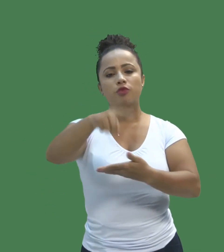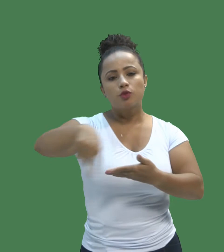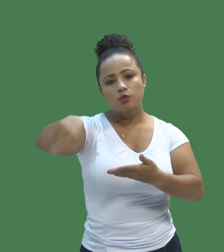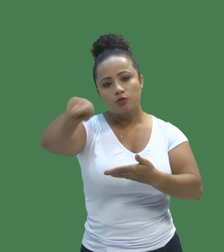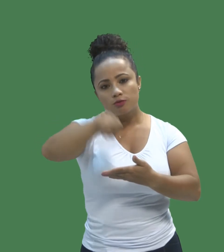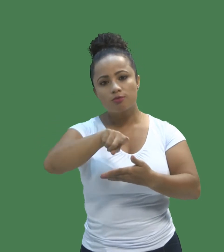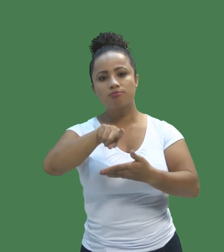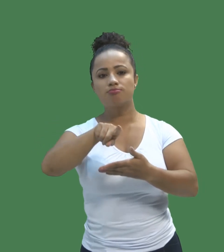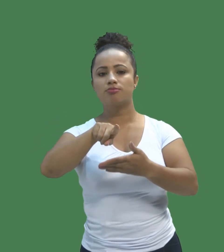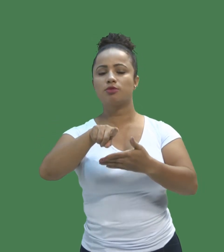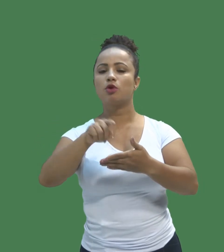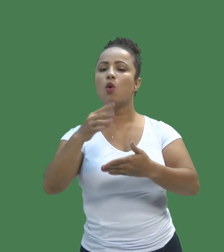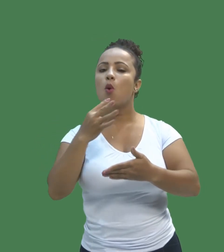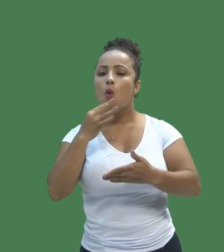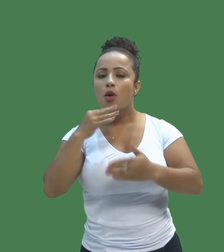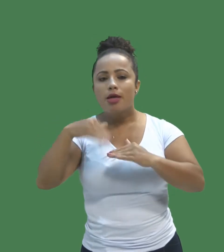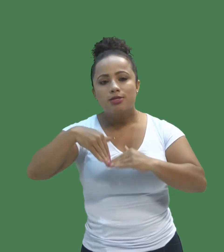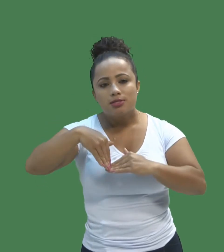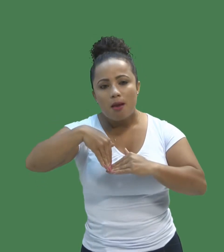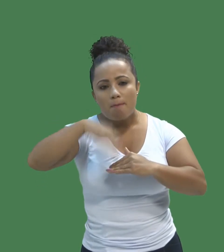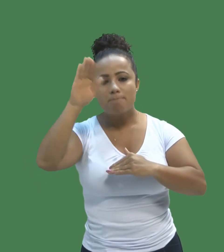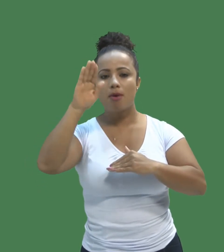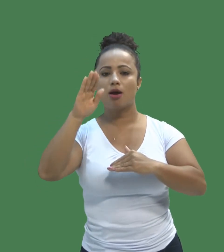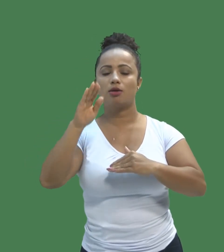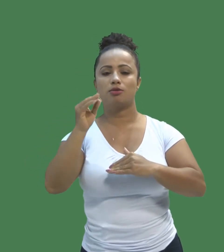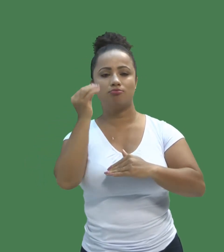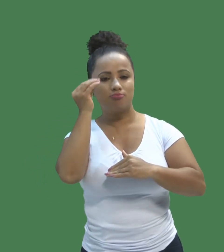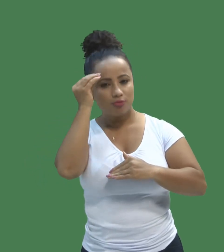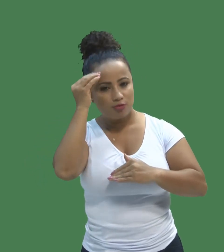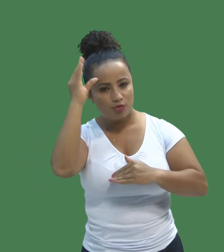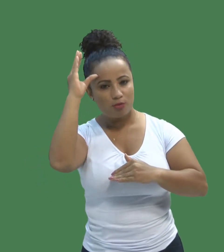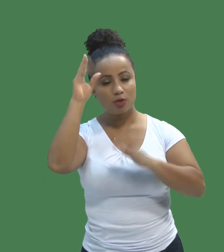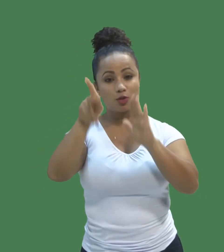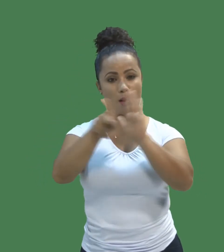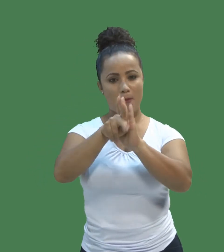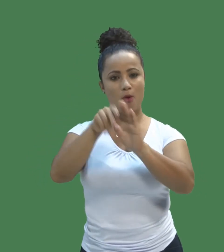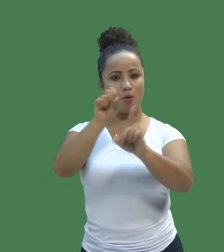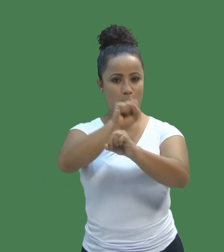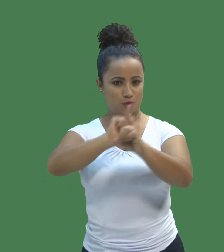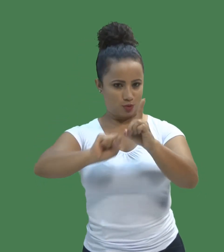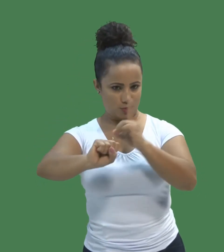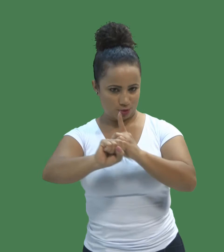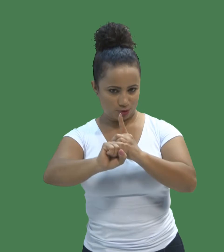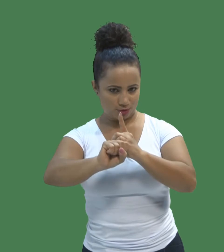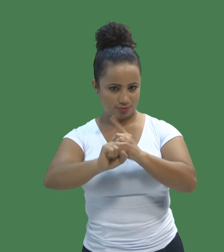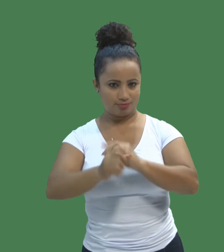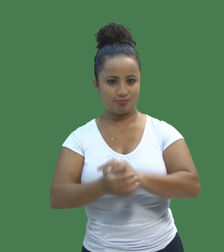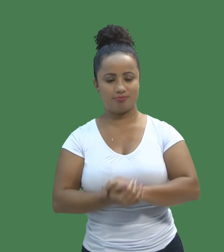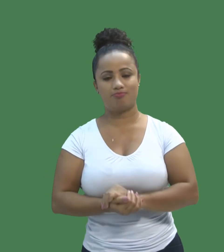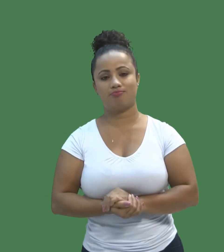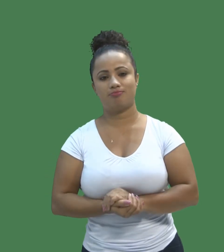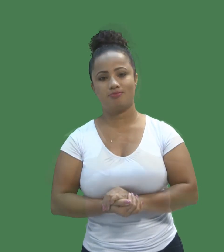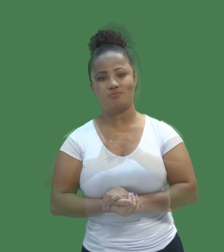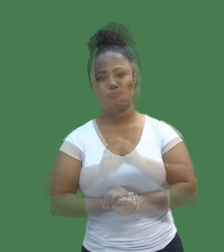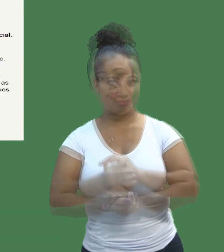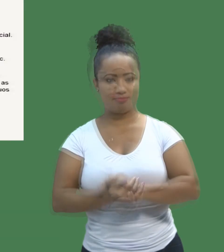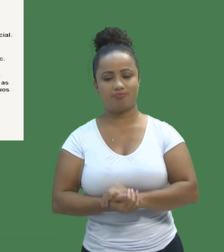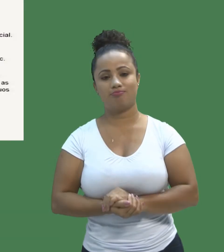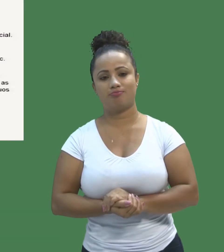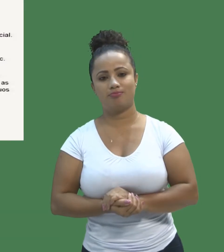que eu convido a todos vocês a fazerem mais essa viagem pelos labirintos dessa sociologia.